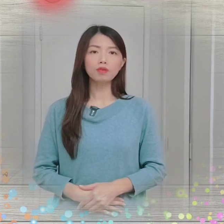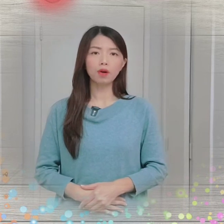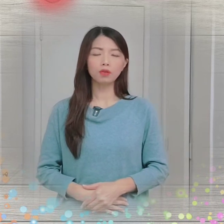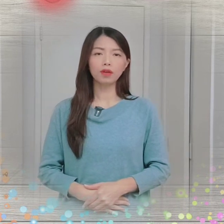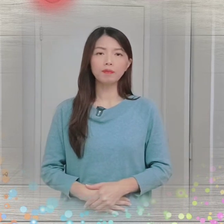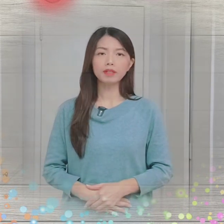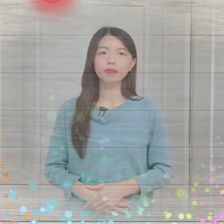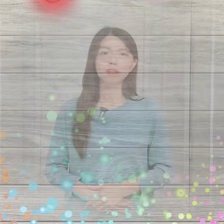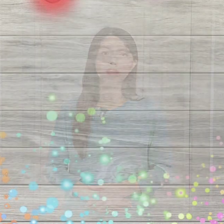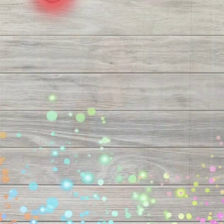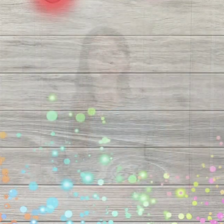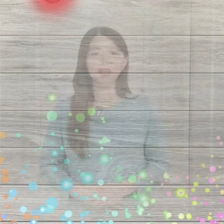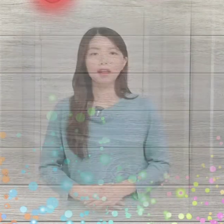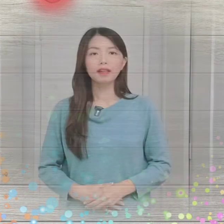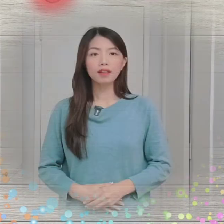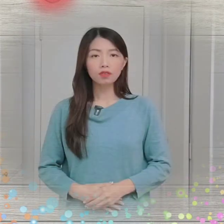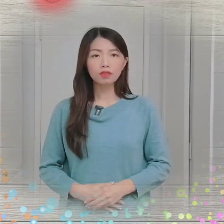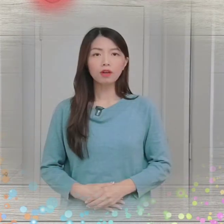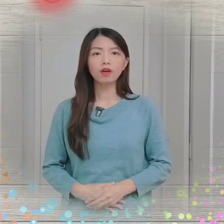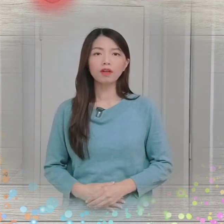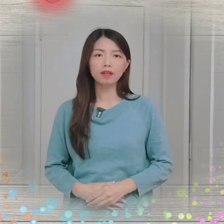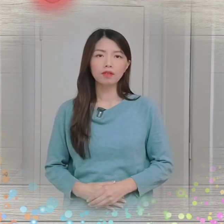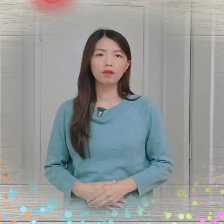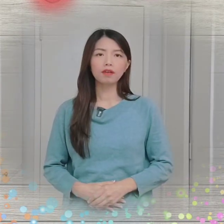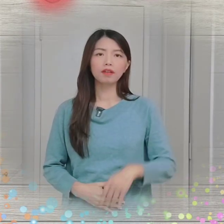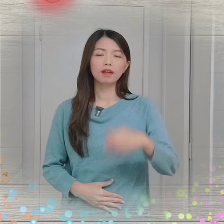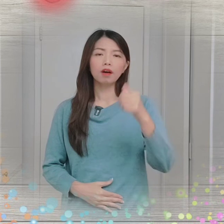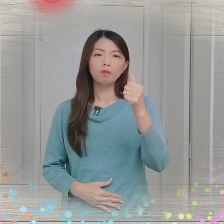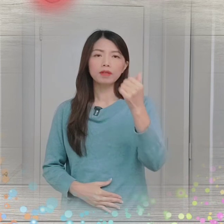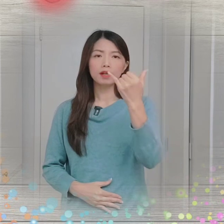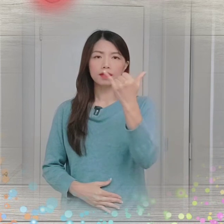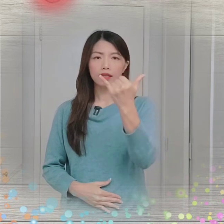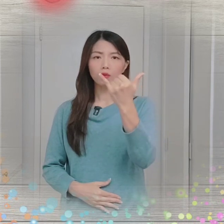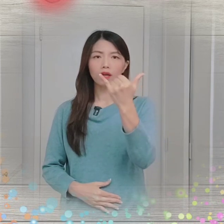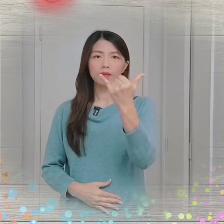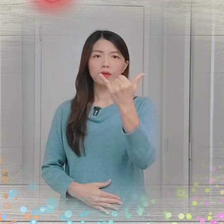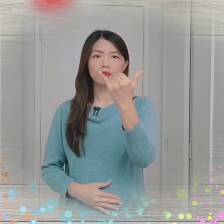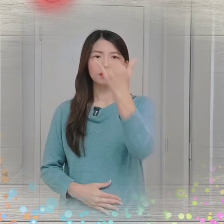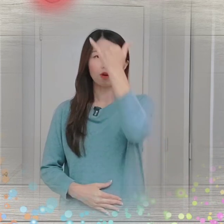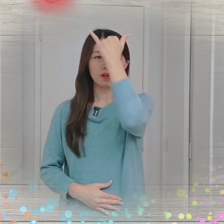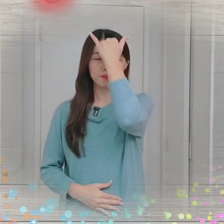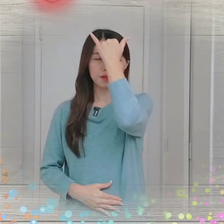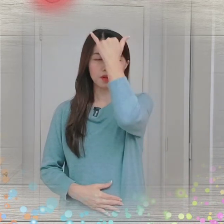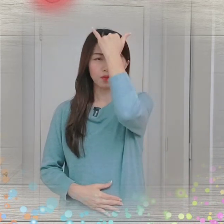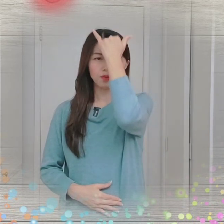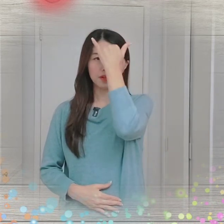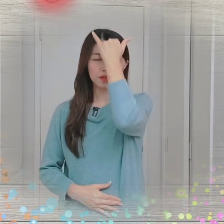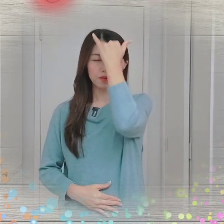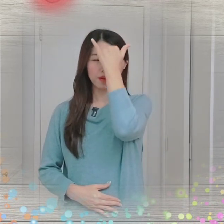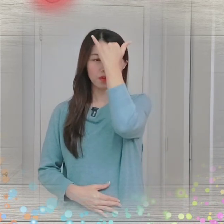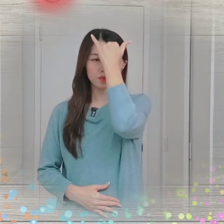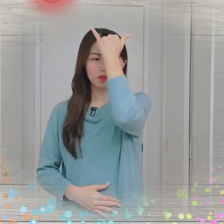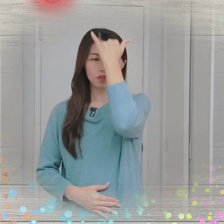선물수어 두 개 합하시면 되는데요. 일단 충성이라고 한 드레스어는 엄지랑 새끼손가락만 펴주셔서 애매에 대고